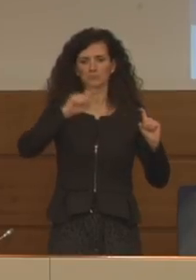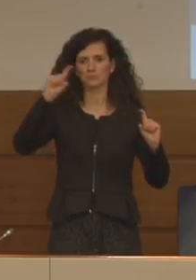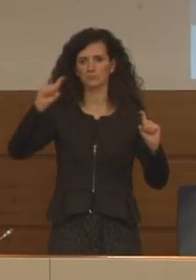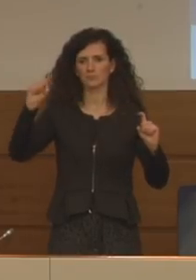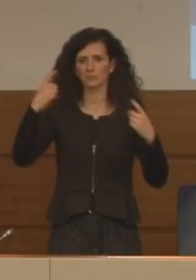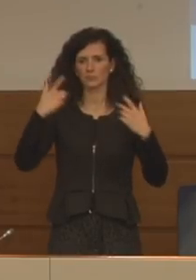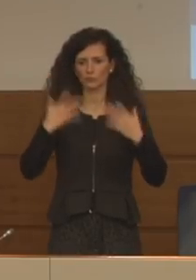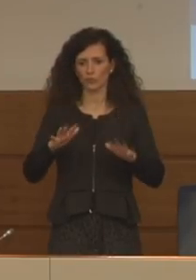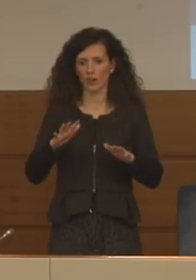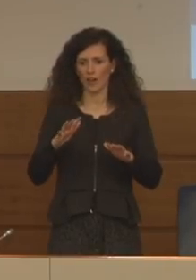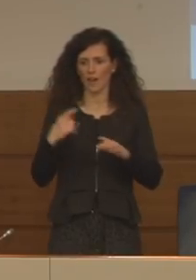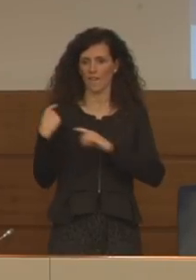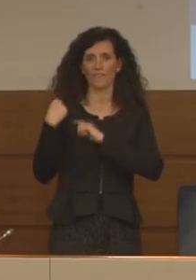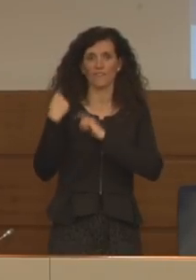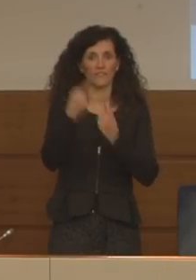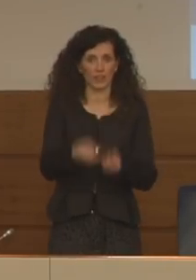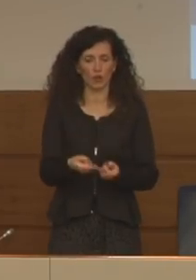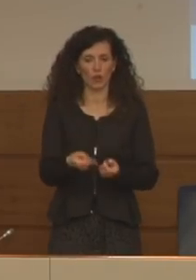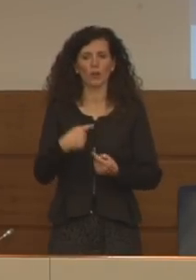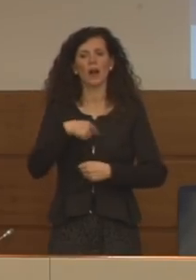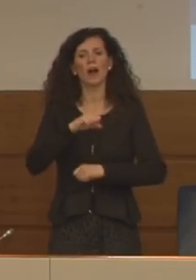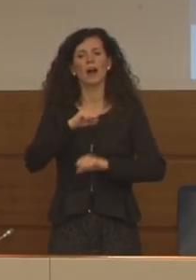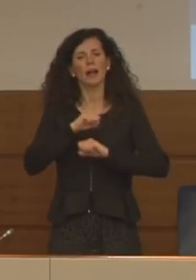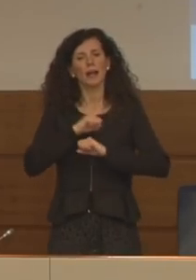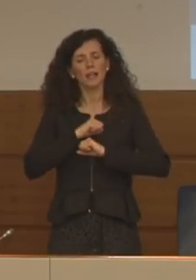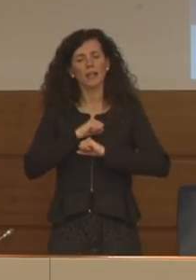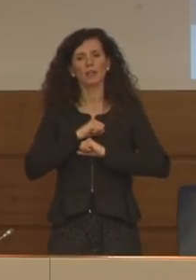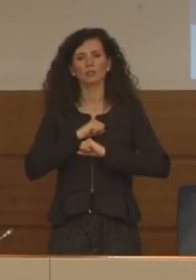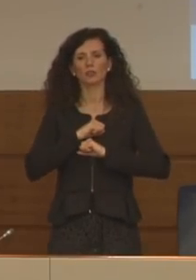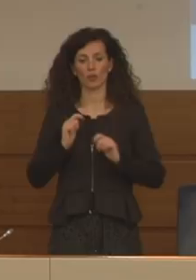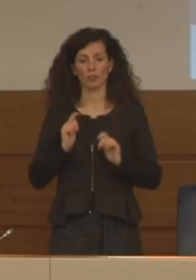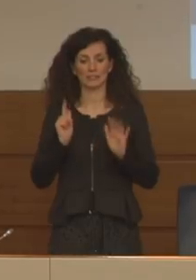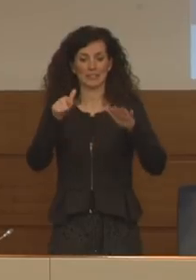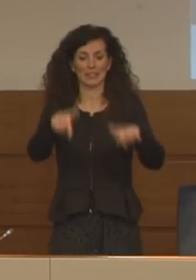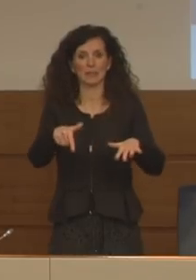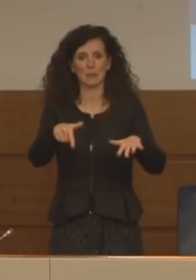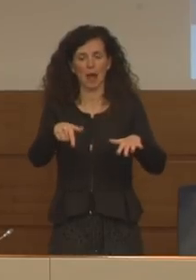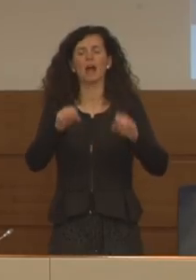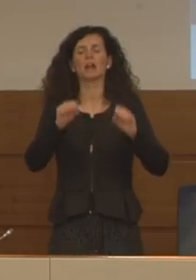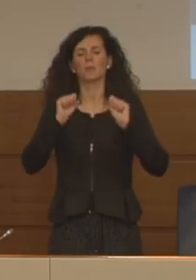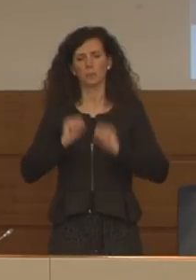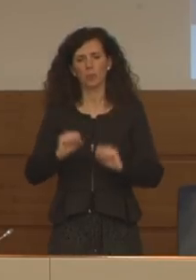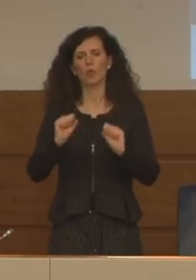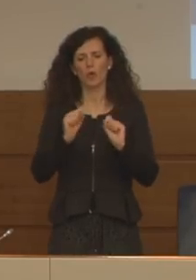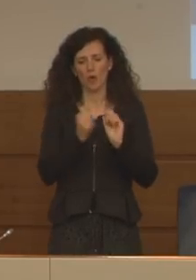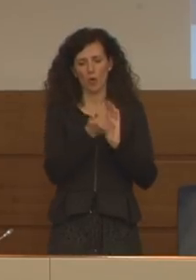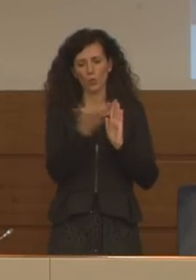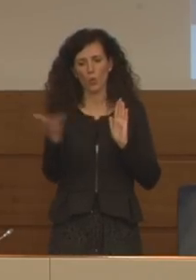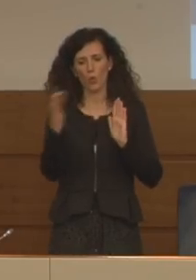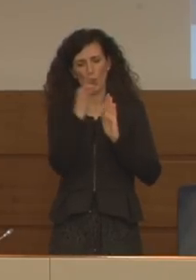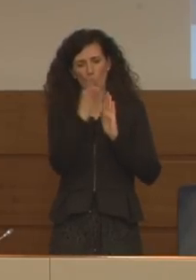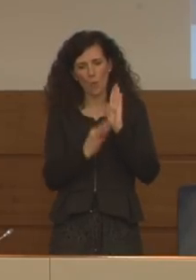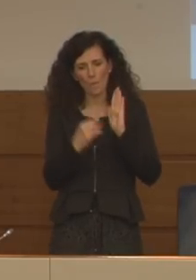periodo credo che la prossima settimana potremmo avere dei dati più